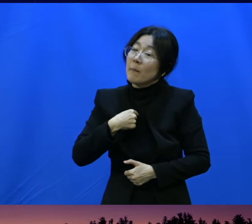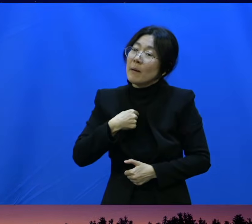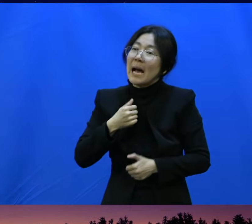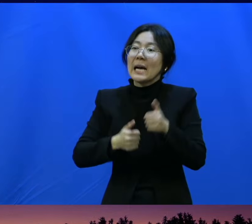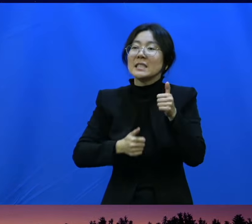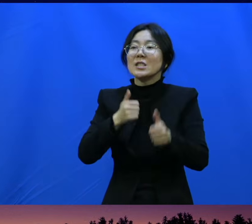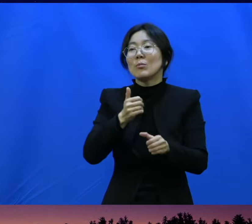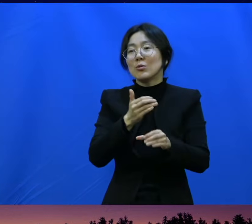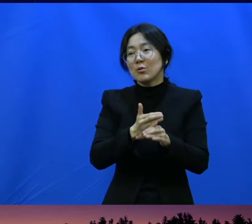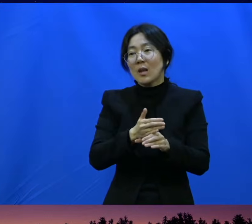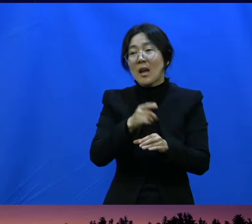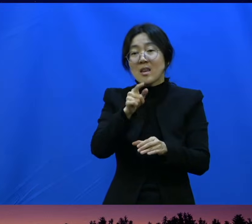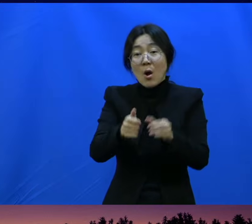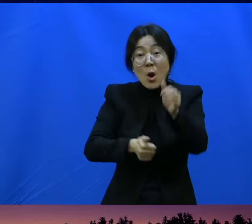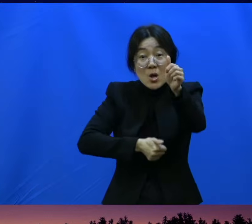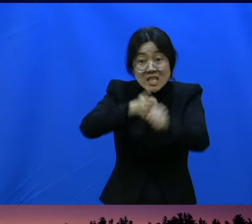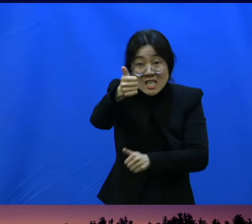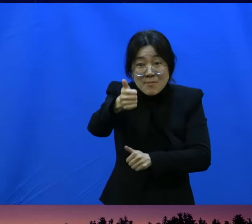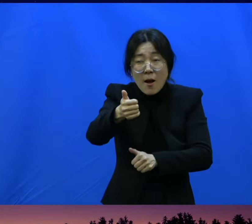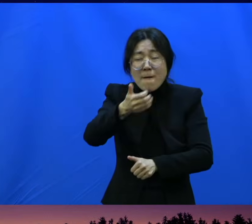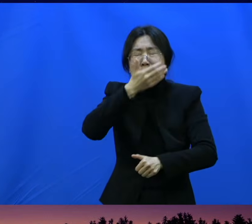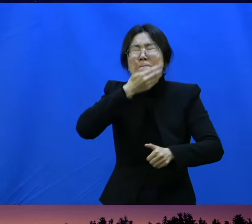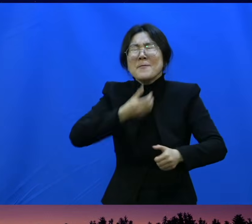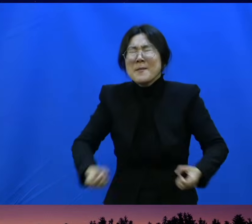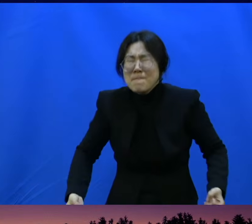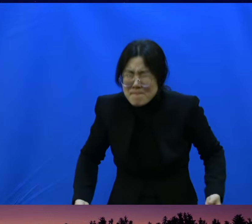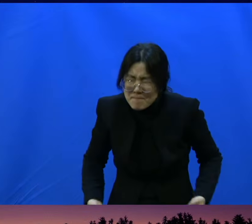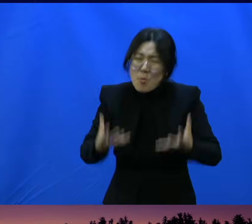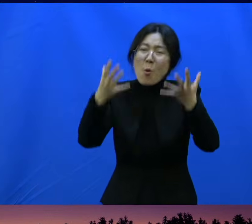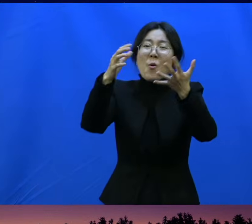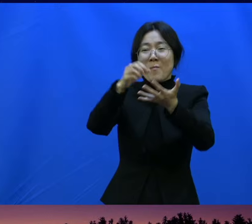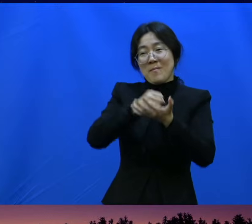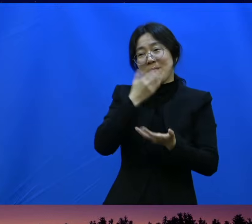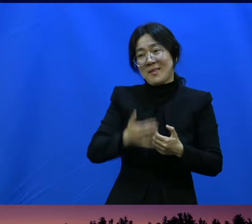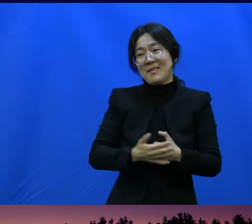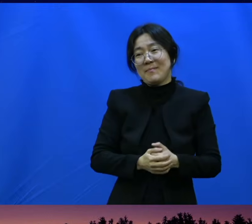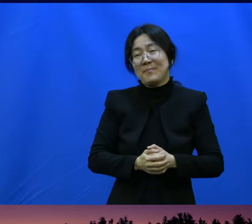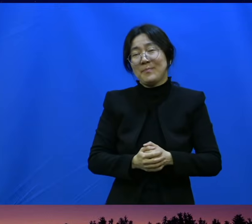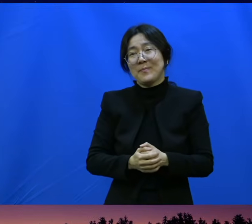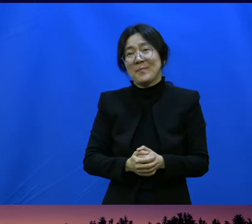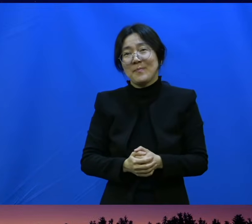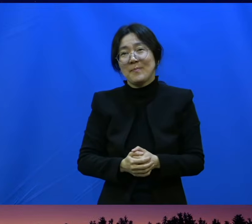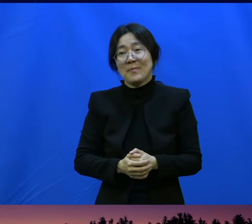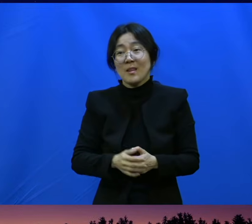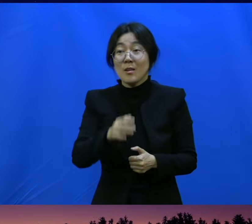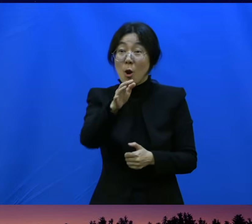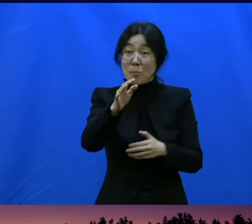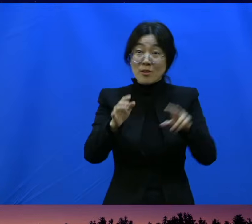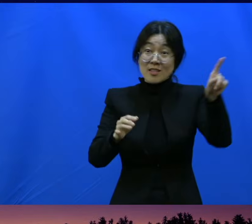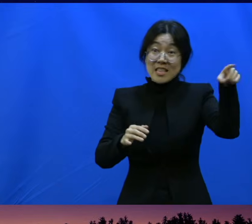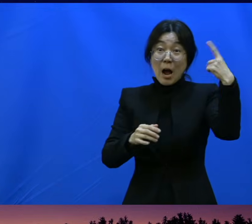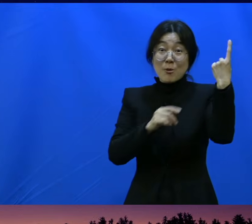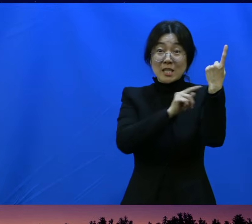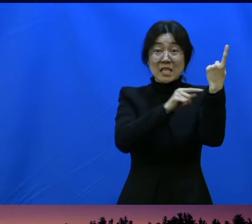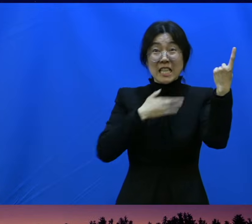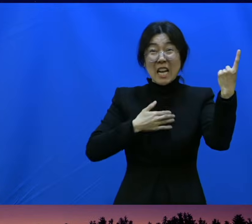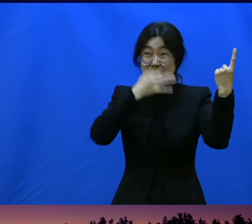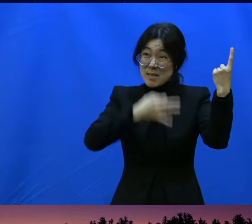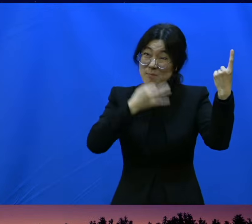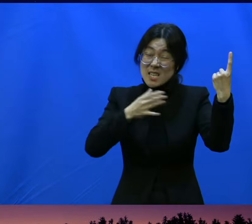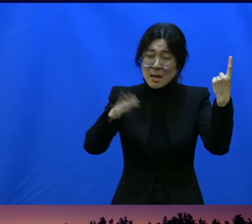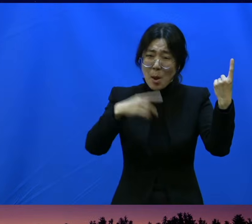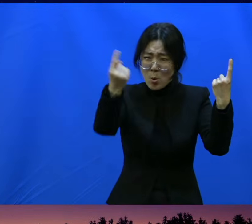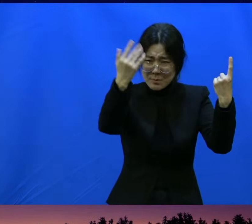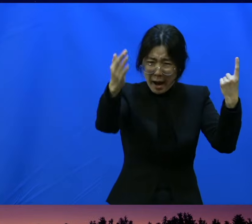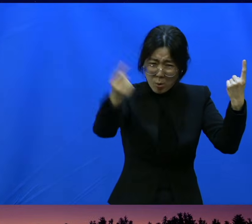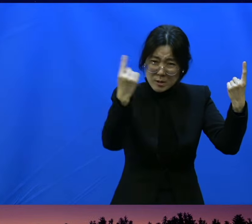하나님의 축복의 도구가 있는 줄로 믿습니다. 만약에 여러분 다윗이 이 400명 다 몰아내버렸다면 여러분 다윗의 인생은 그렇게 축복이 되지